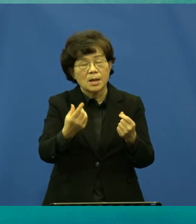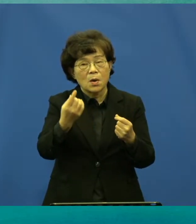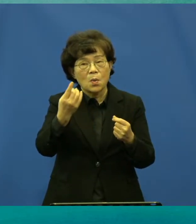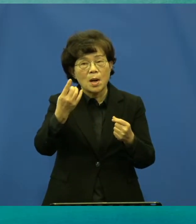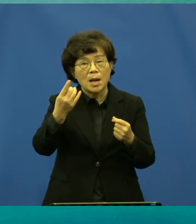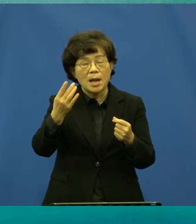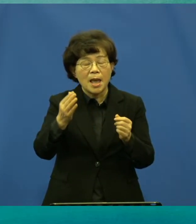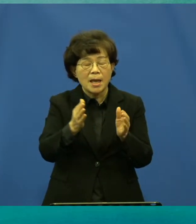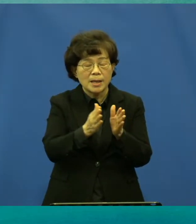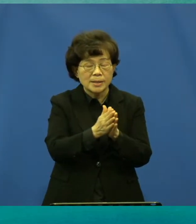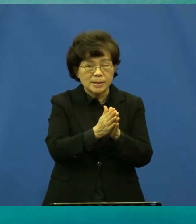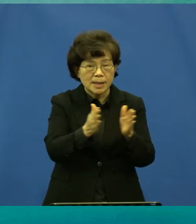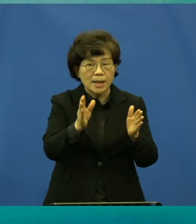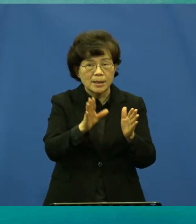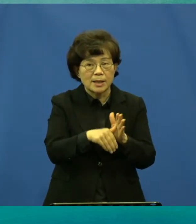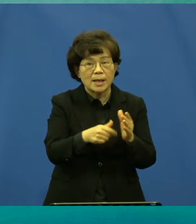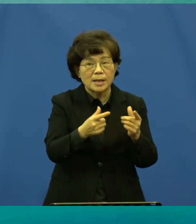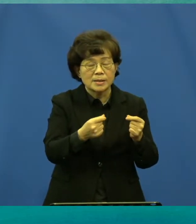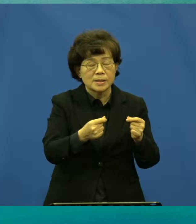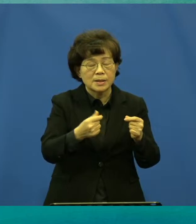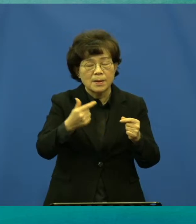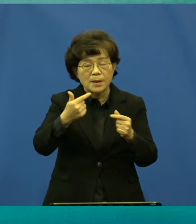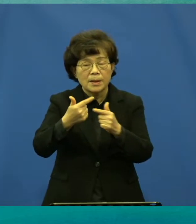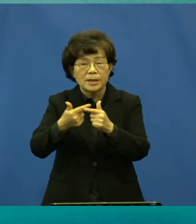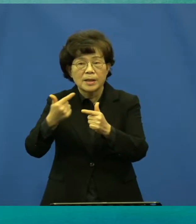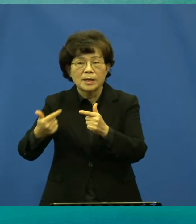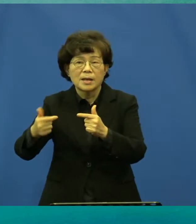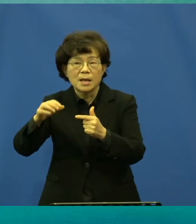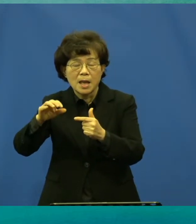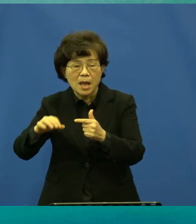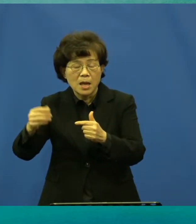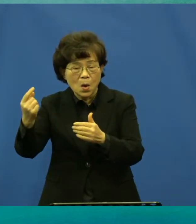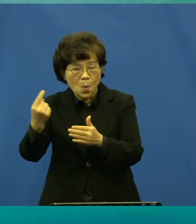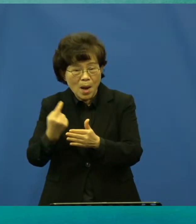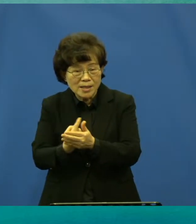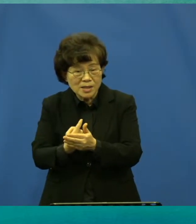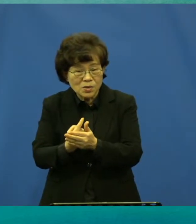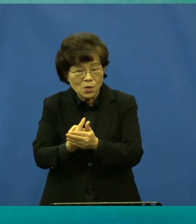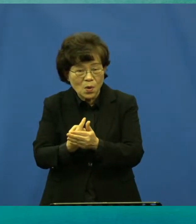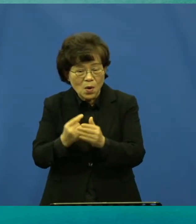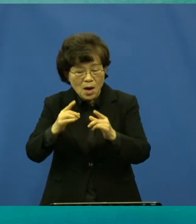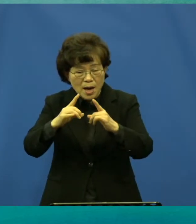출발지에서도 했던 것처럼 이 니느웨에 와서도 이 니느웨로부터 탈주하고 있습니다.